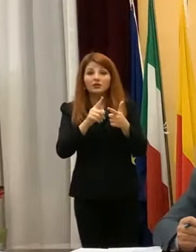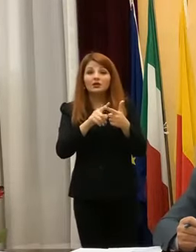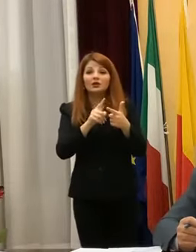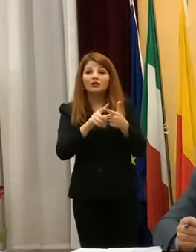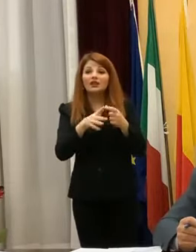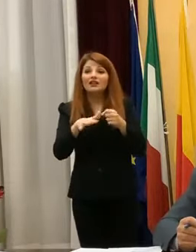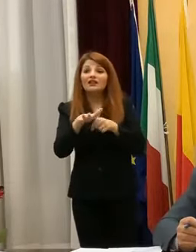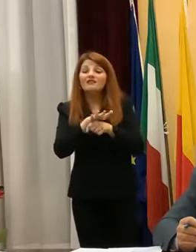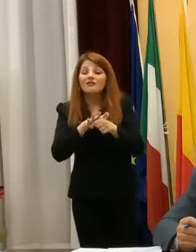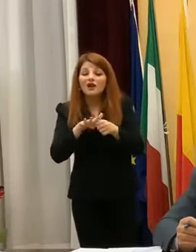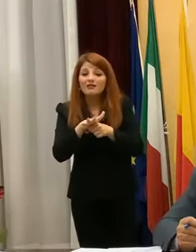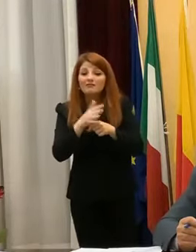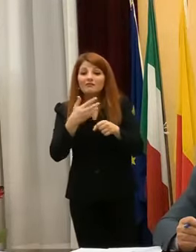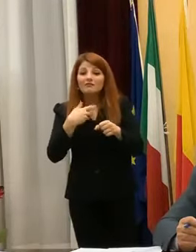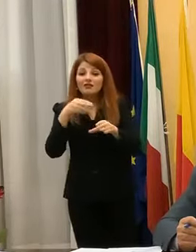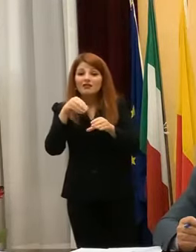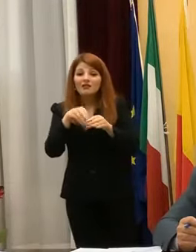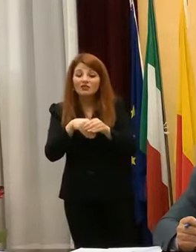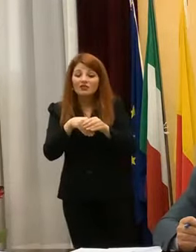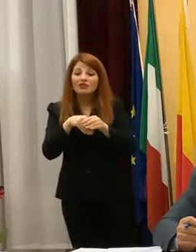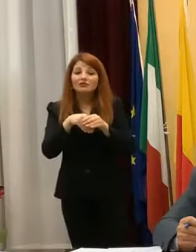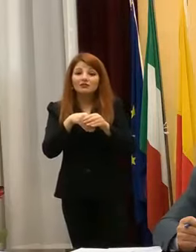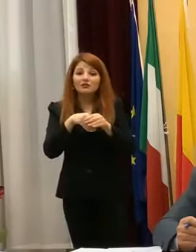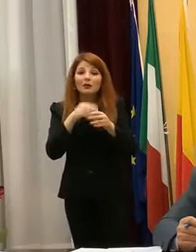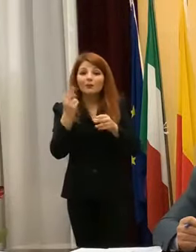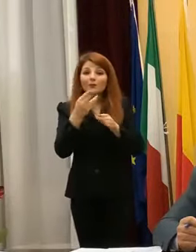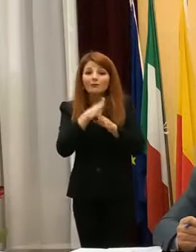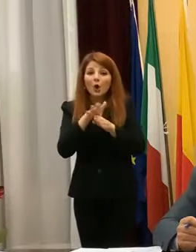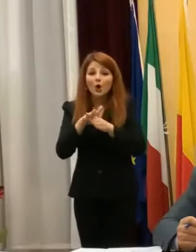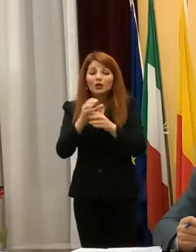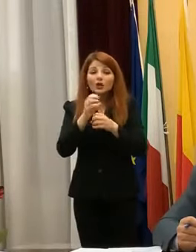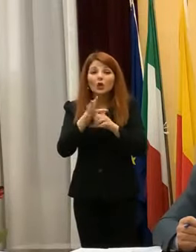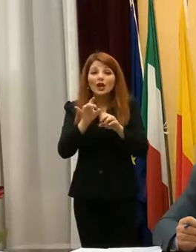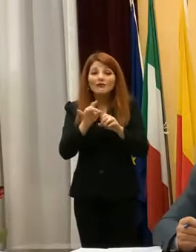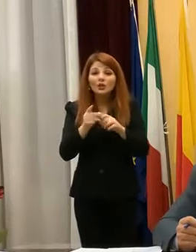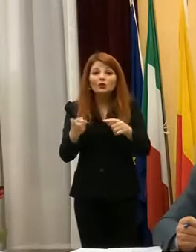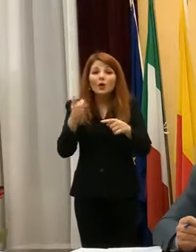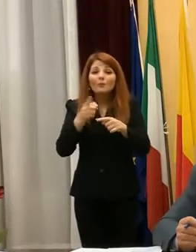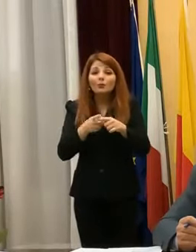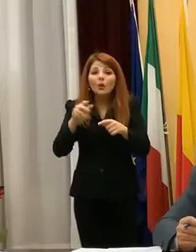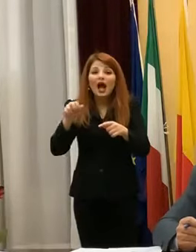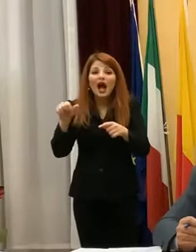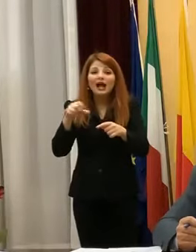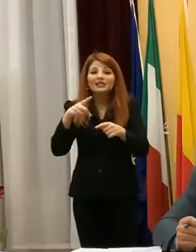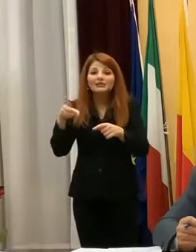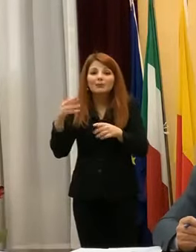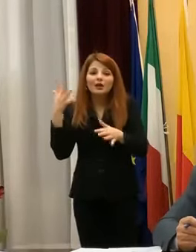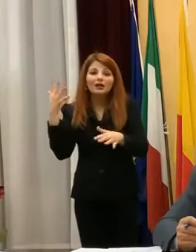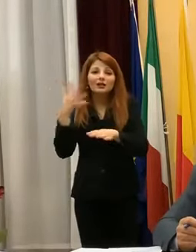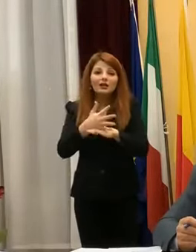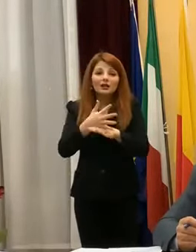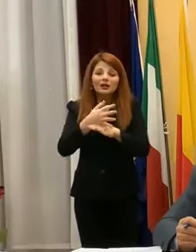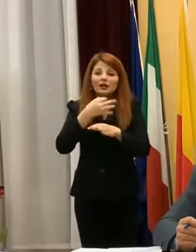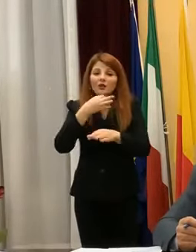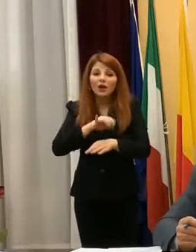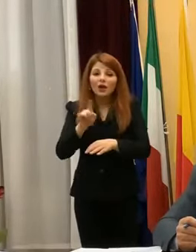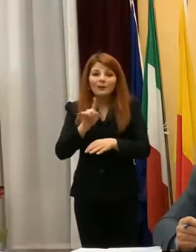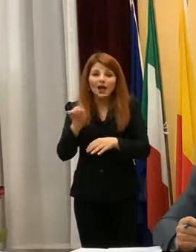pandemia per le disfunzioni dell'ASL. Io debbo a loro tutto questo. Ed è a